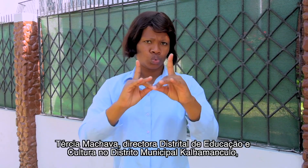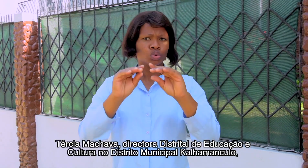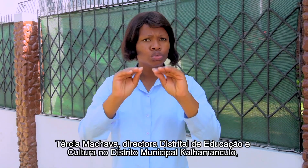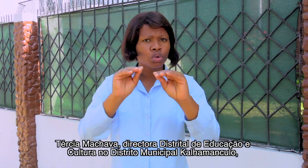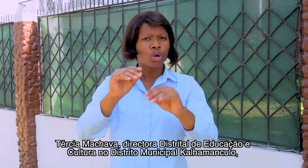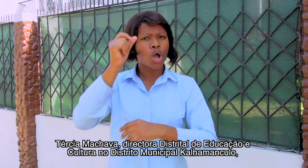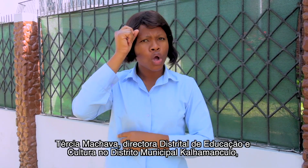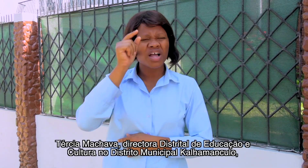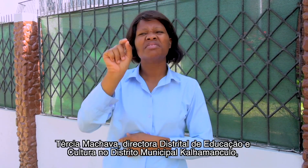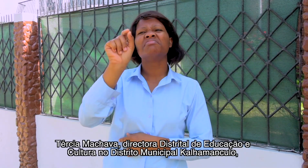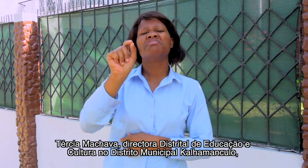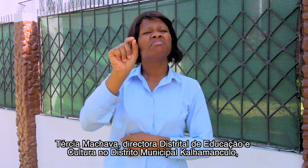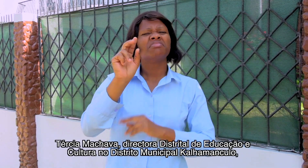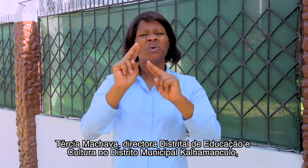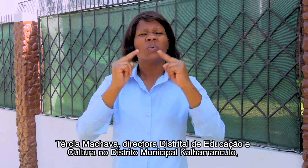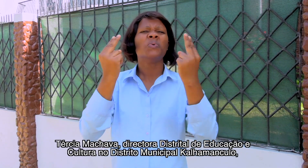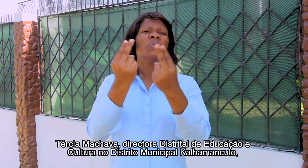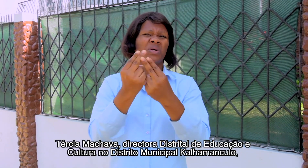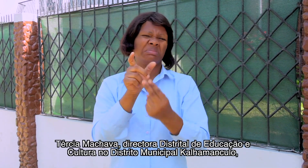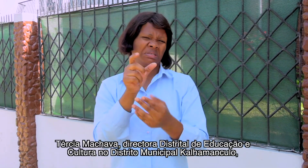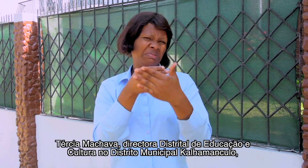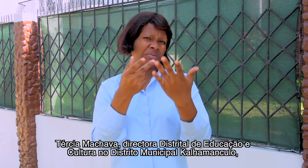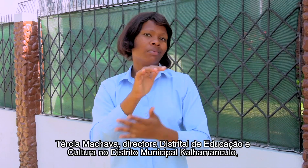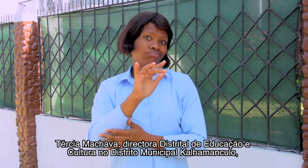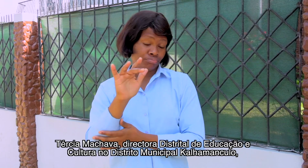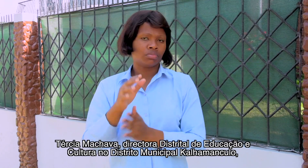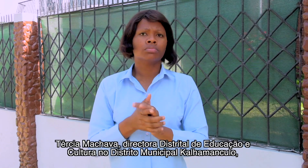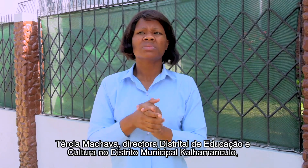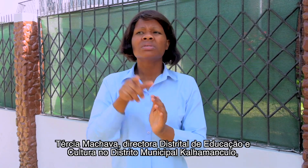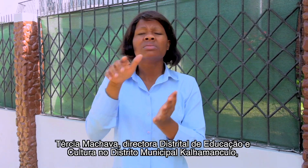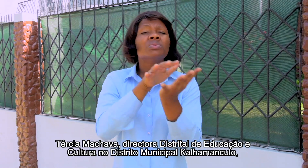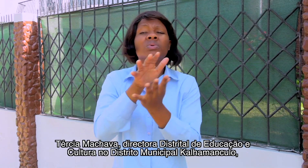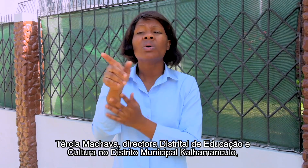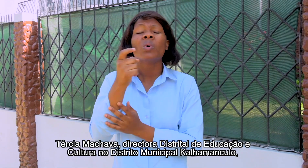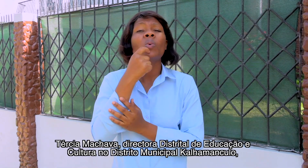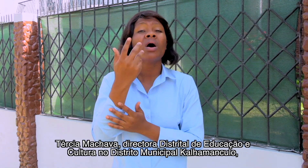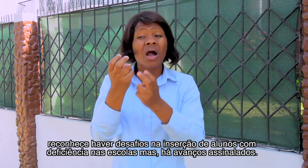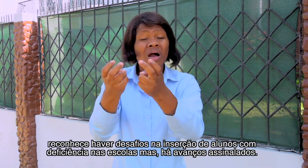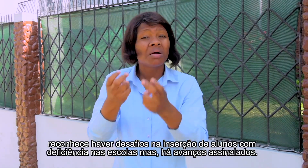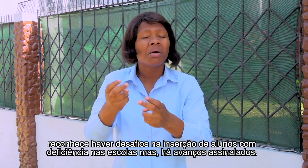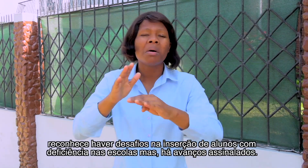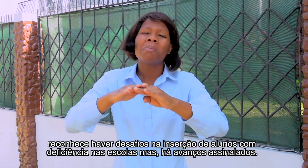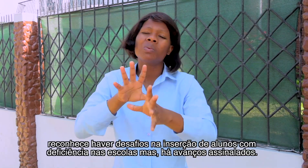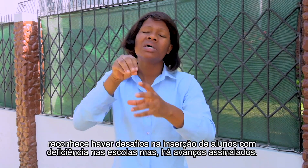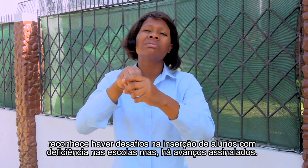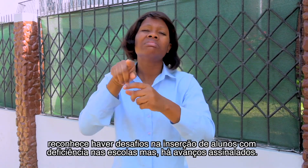Tércia Machava, diretora distrital de Educação e Cultura no Distrito Municipal Caxiamanculo, reconhece haver desafios na